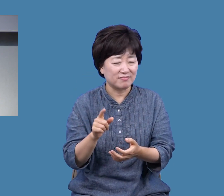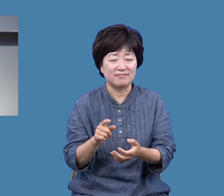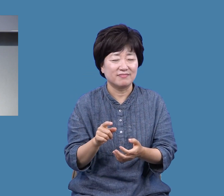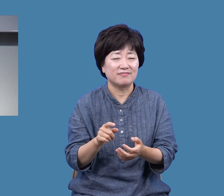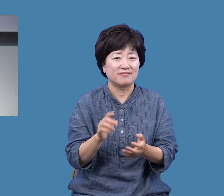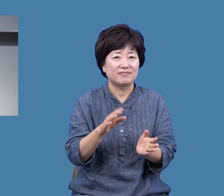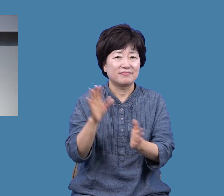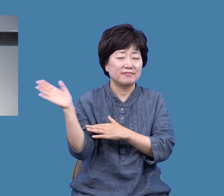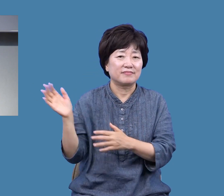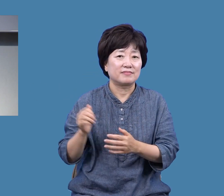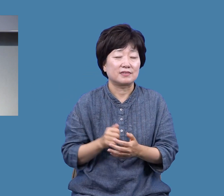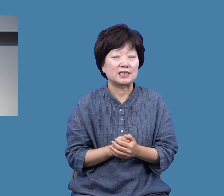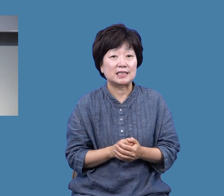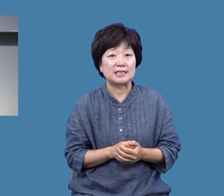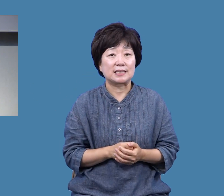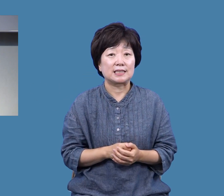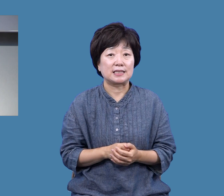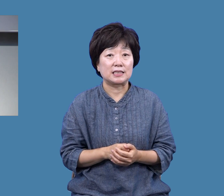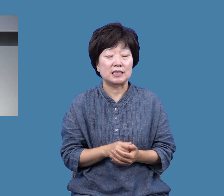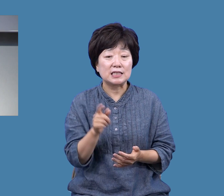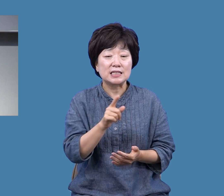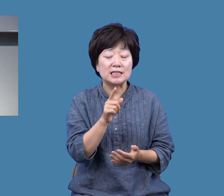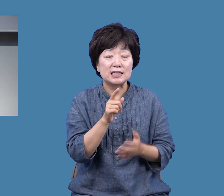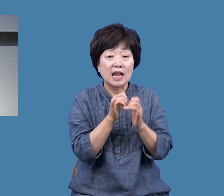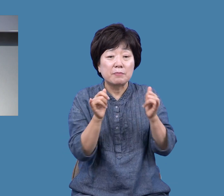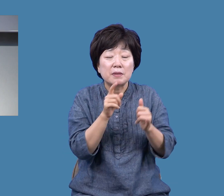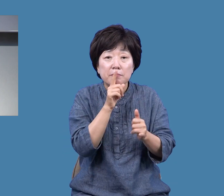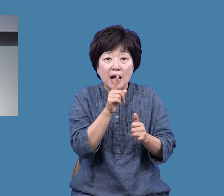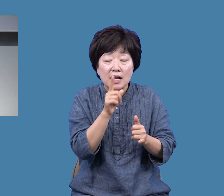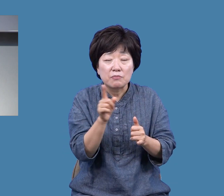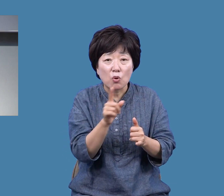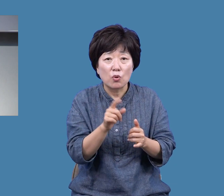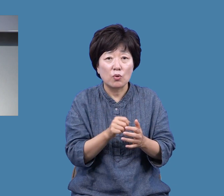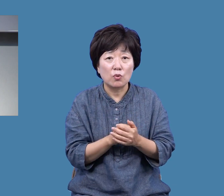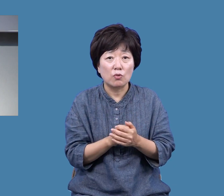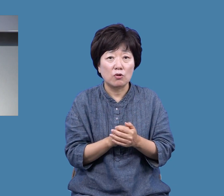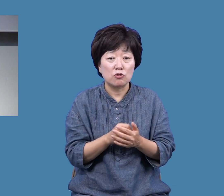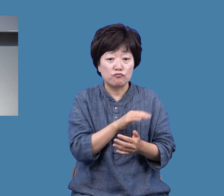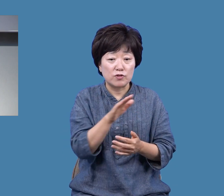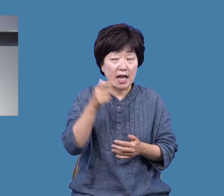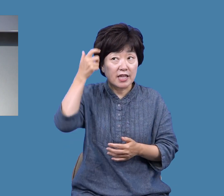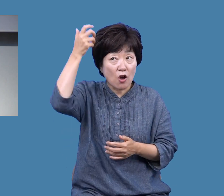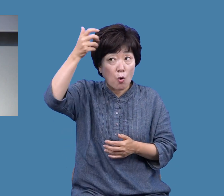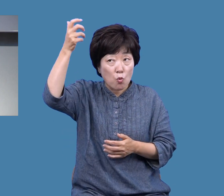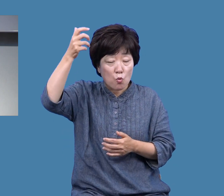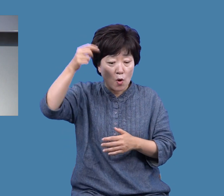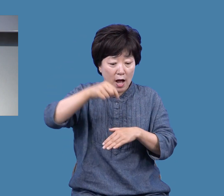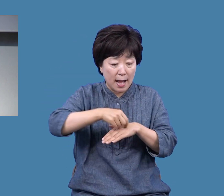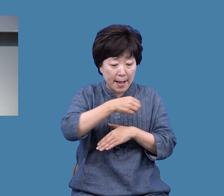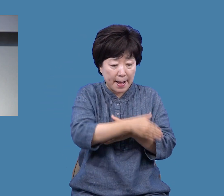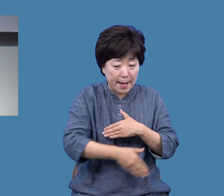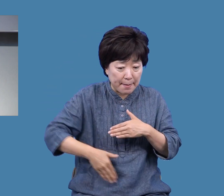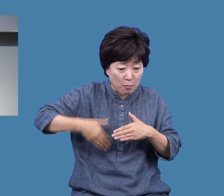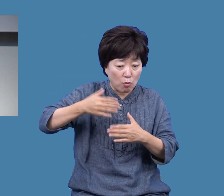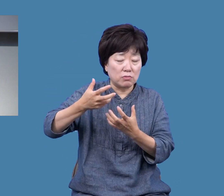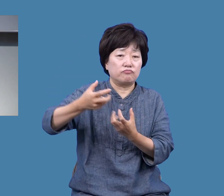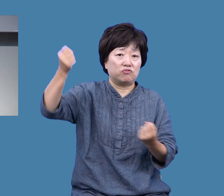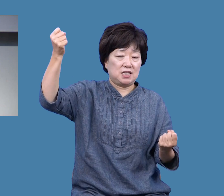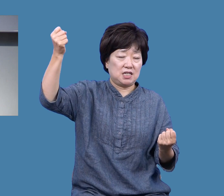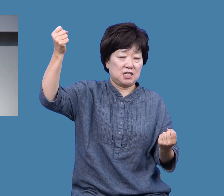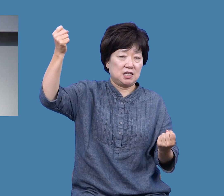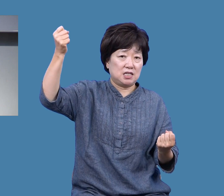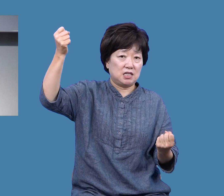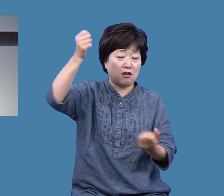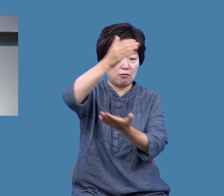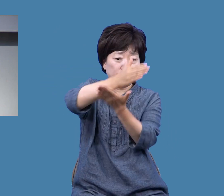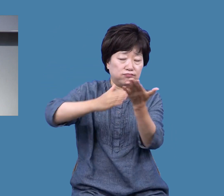거. 근데 이 사람들의 이제 주장은 뭐였냐면 우리의 영과 몸은 따로따로 분리되어 있는 것이기 때문에